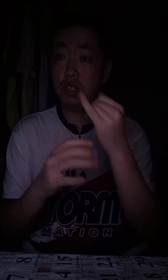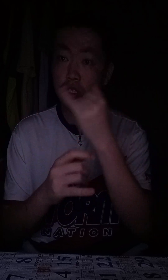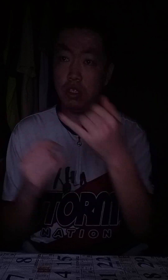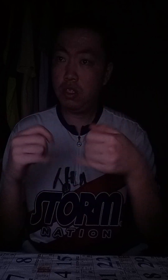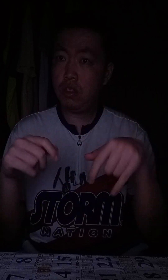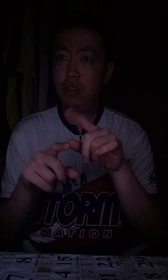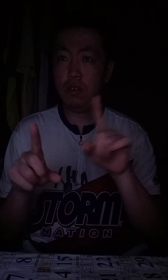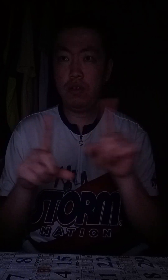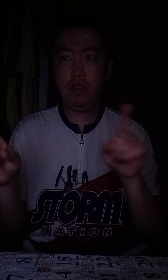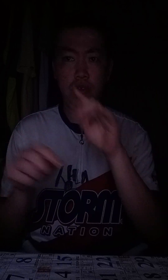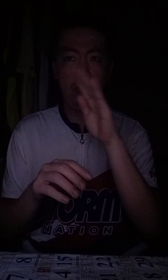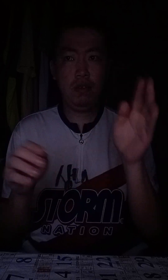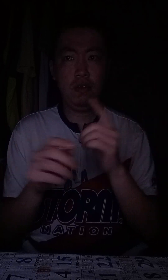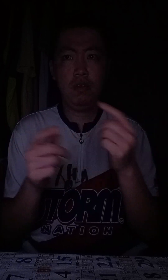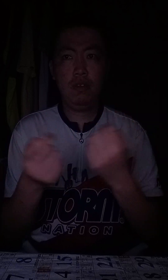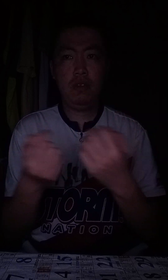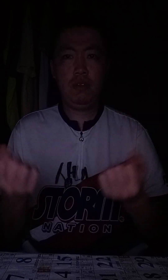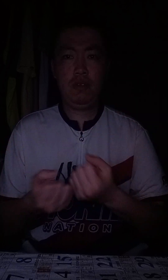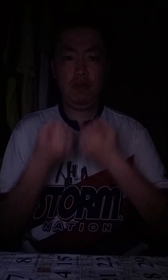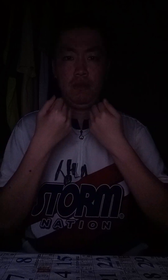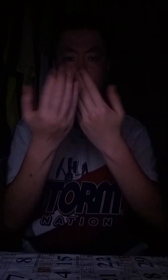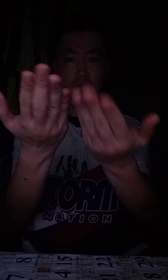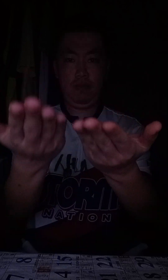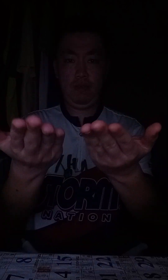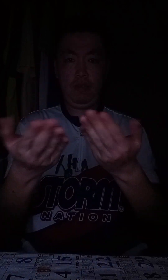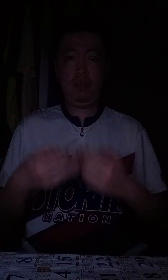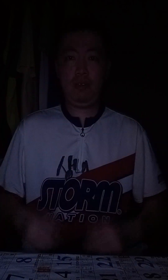지켰는지 조사하고 있습니다. 최성훈 기자가 취재했습니다.